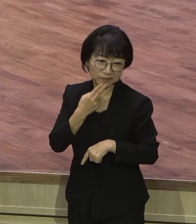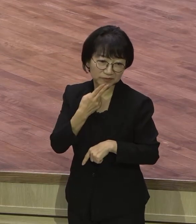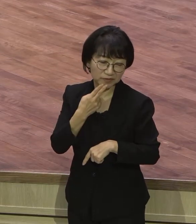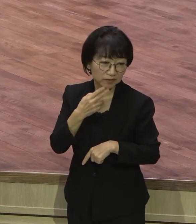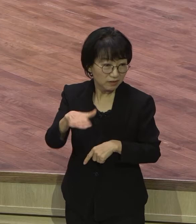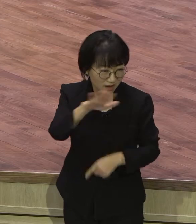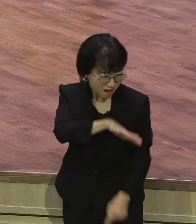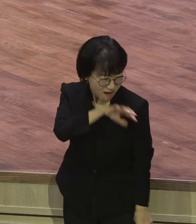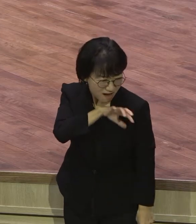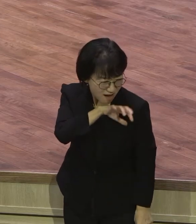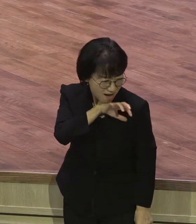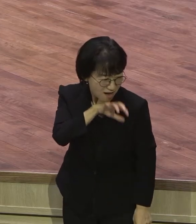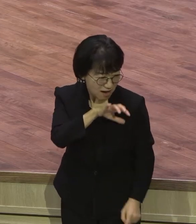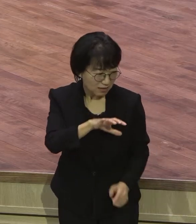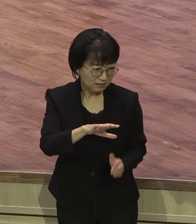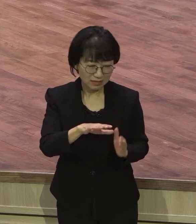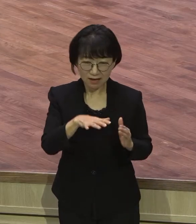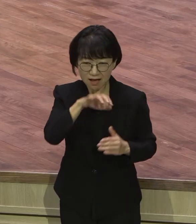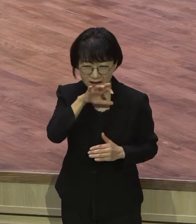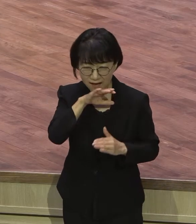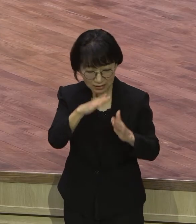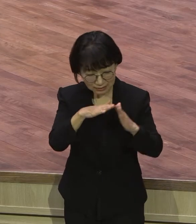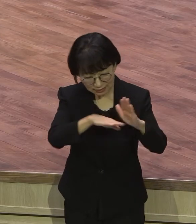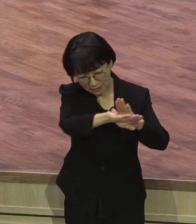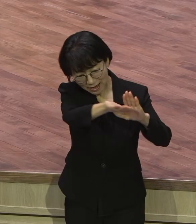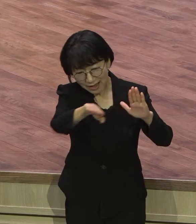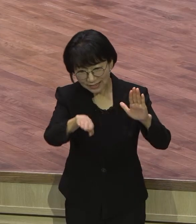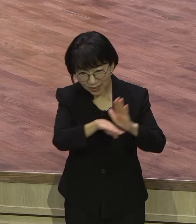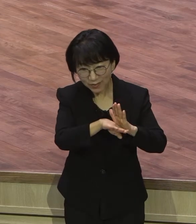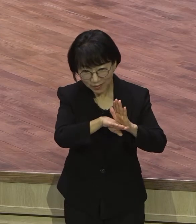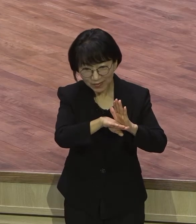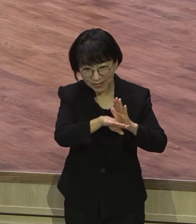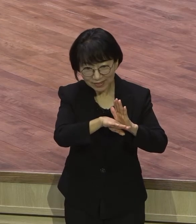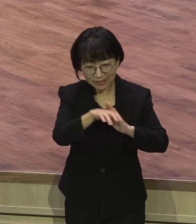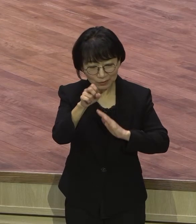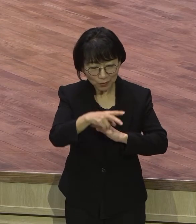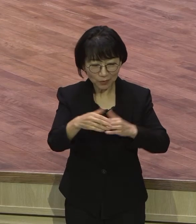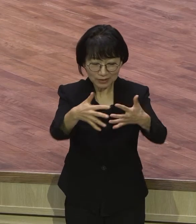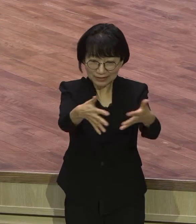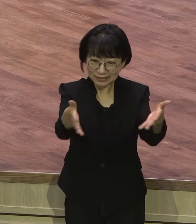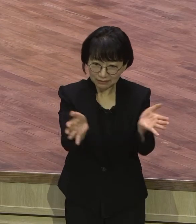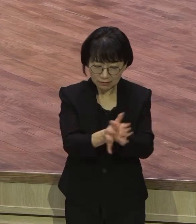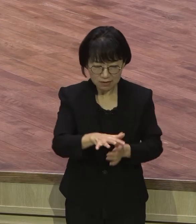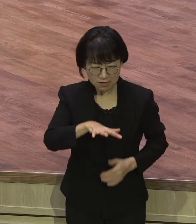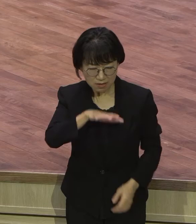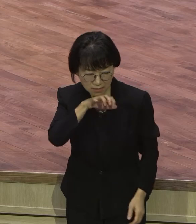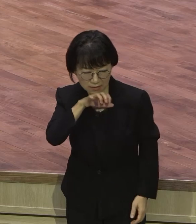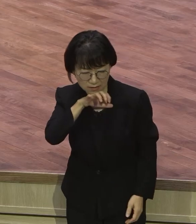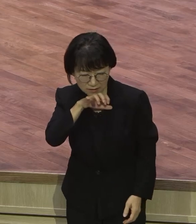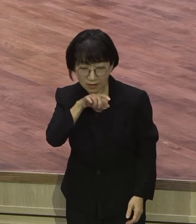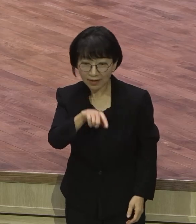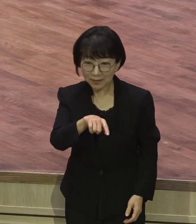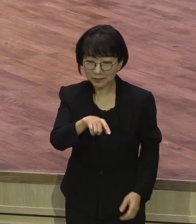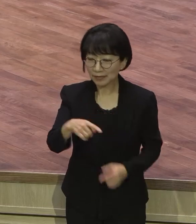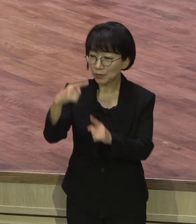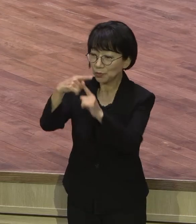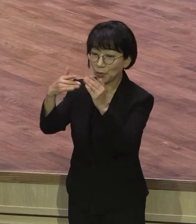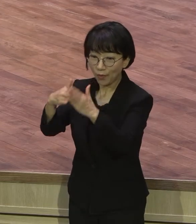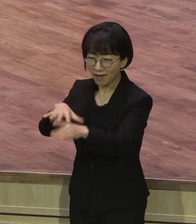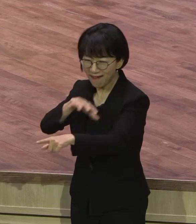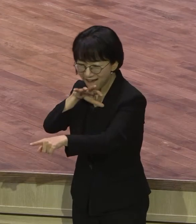불평하고 원망하는 그 가정, 불평하고 원망하는 그 기관, 불평하고 원망하는 그